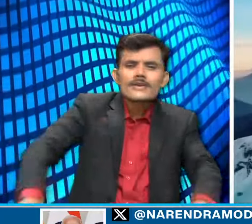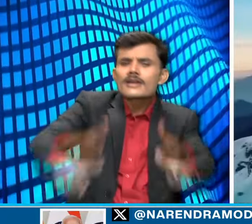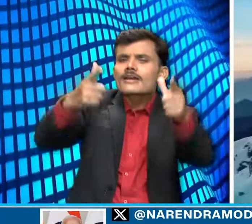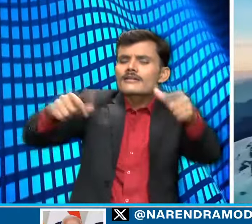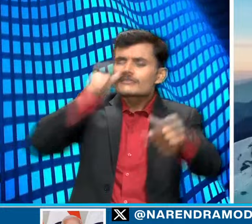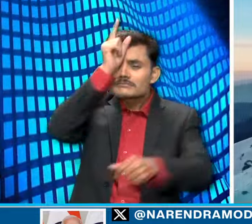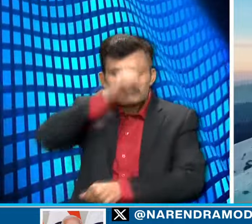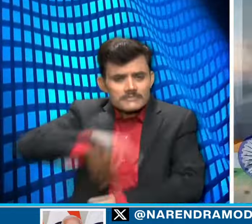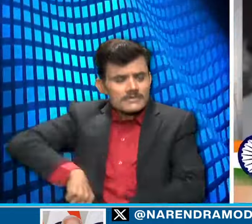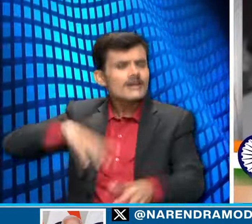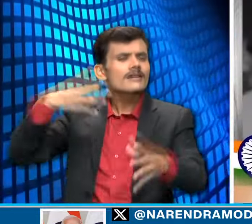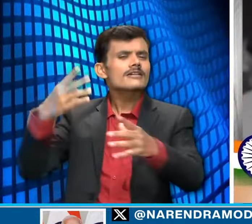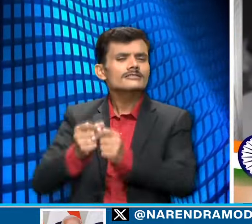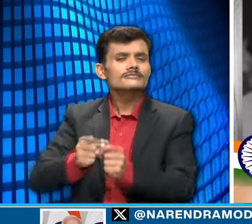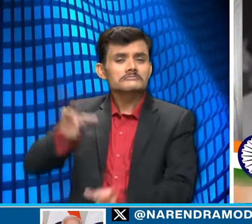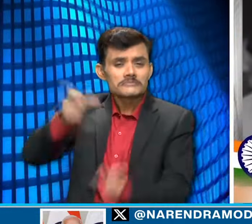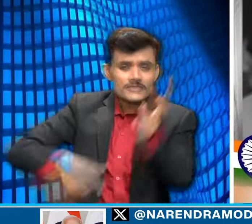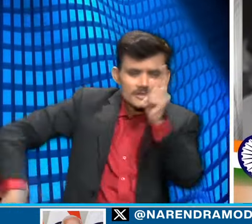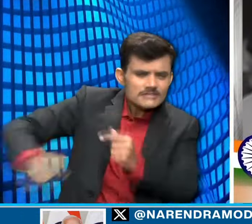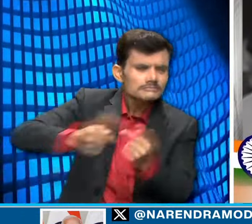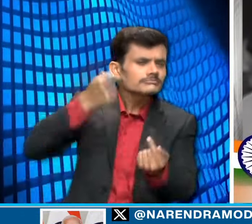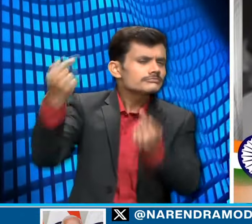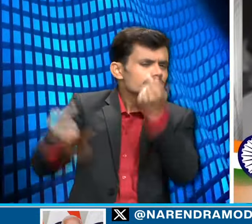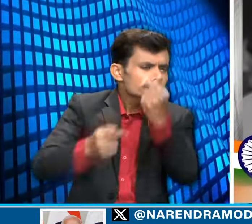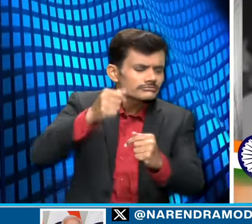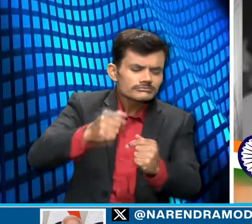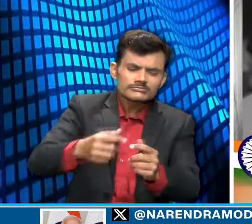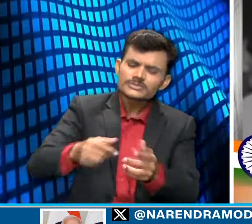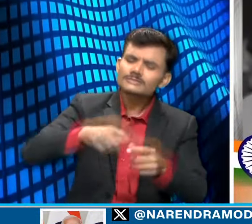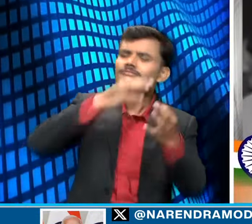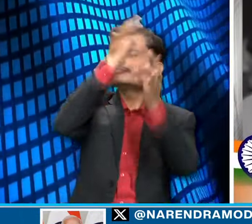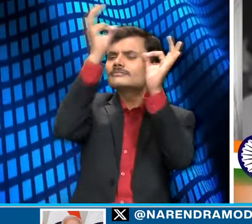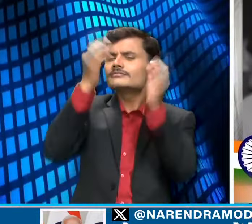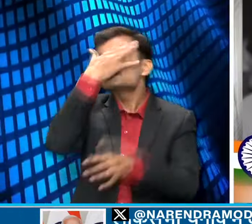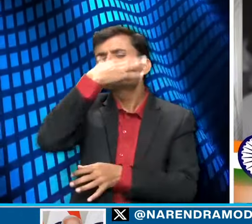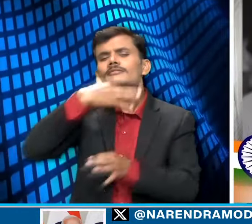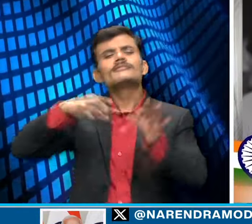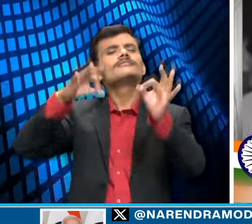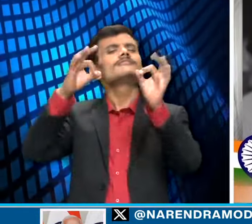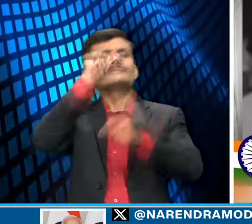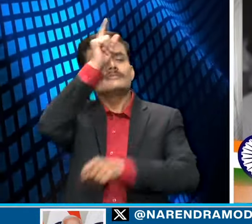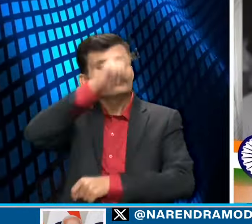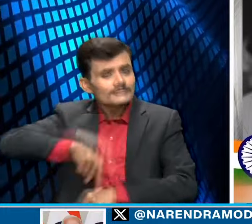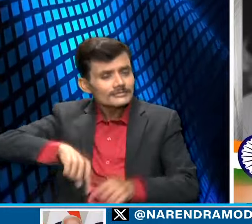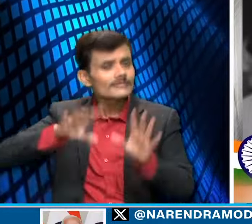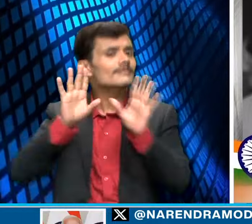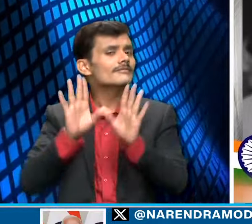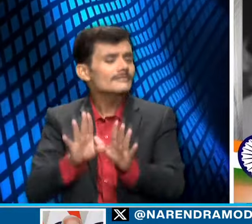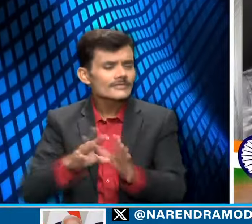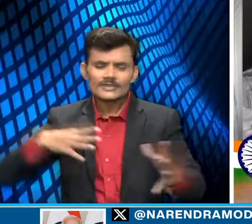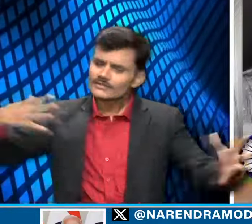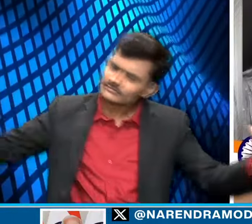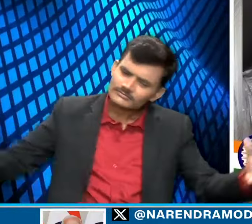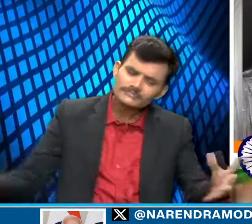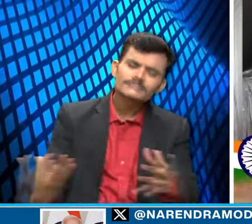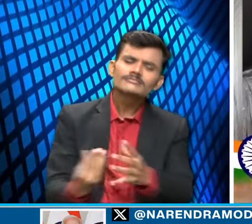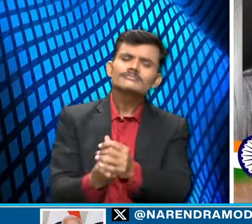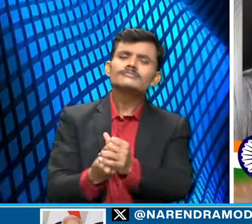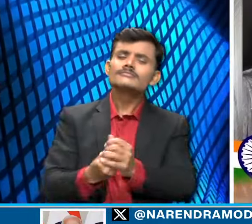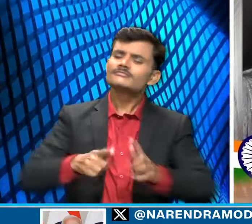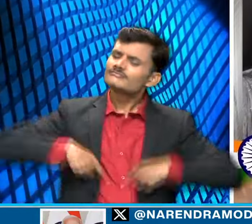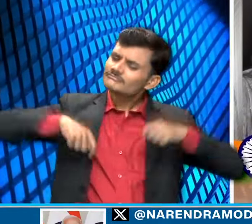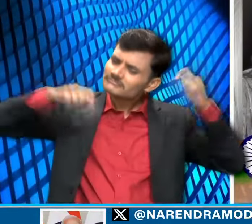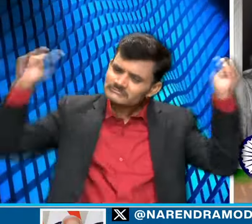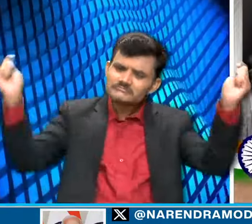آئے بھارت لوک تنتر میں سجا آئے بھارت سب